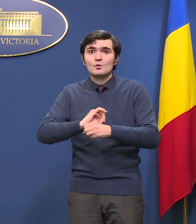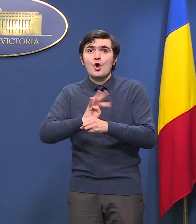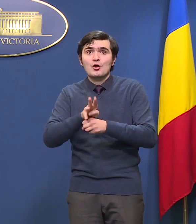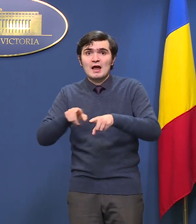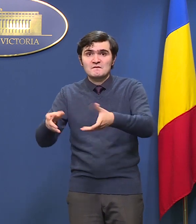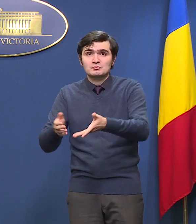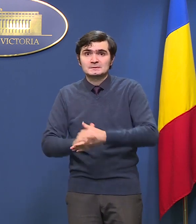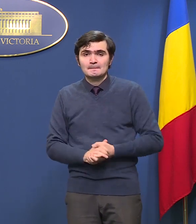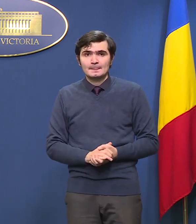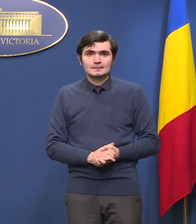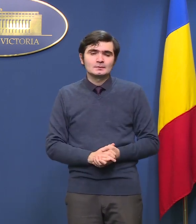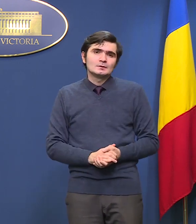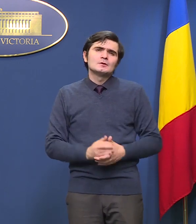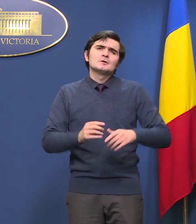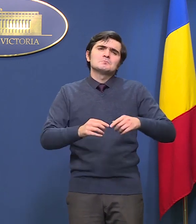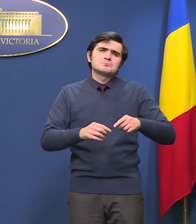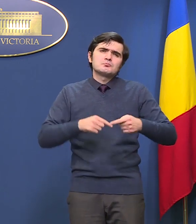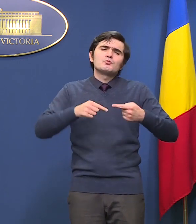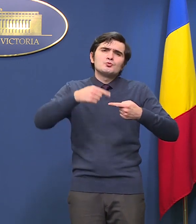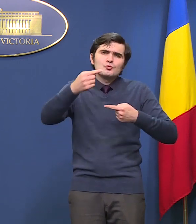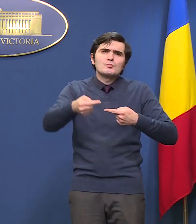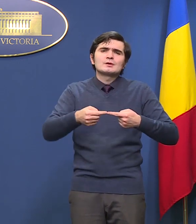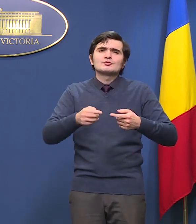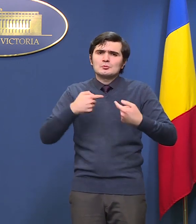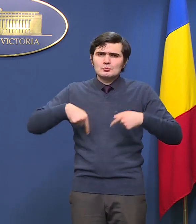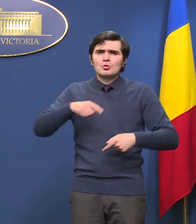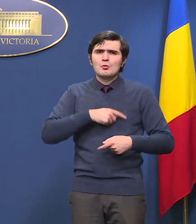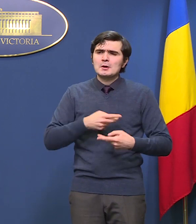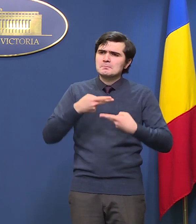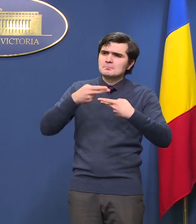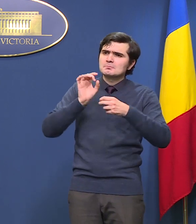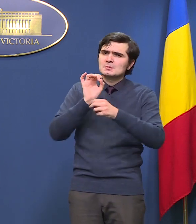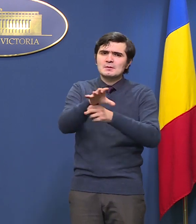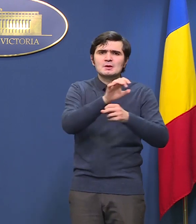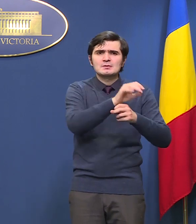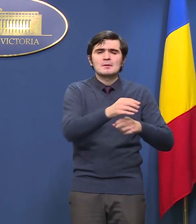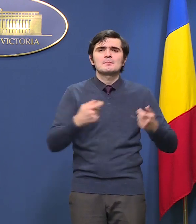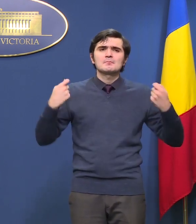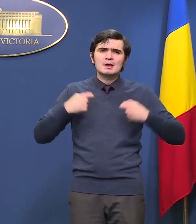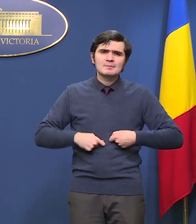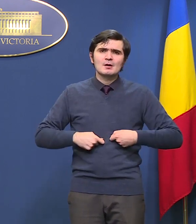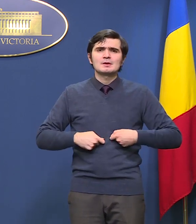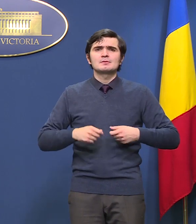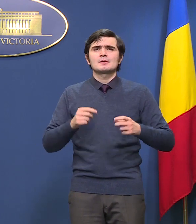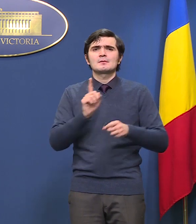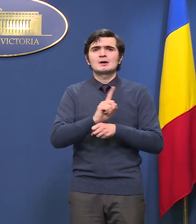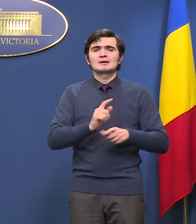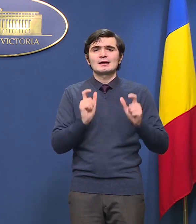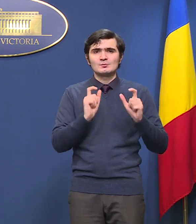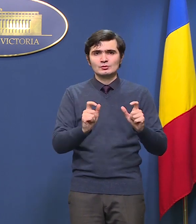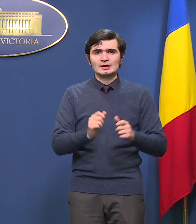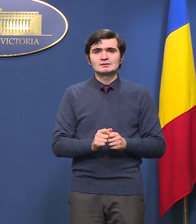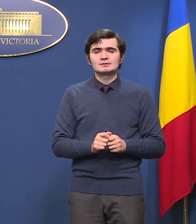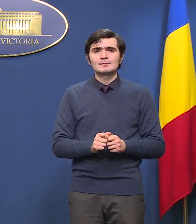asemenea, pe măsură ce trimitem echipamentele și materialele de protecție, trebuie impuse de managementul fiecărui